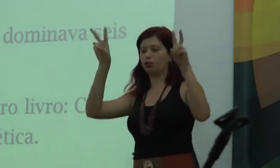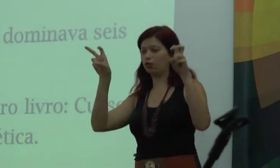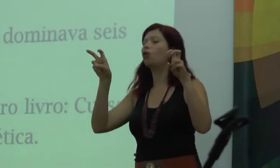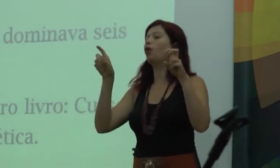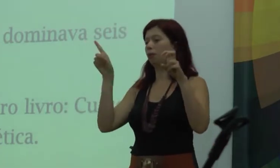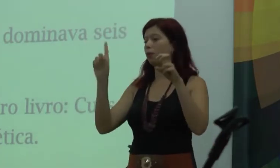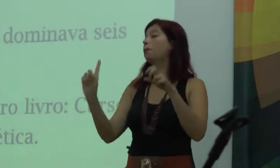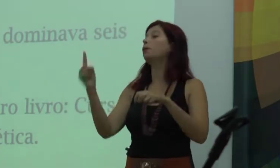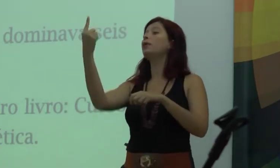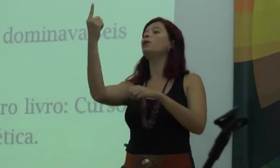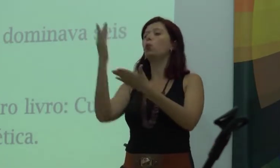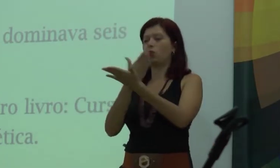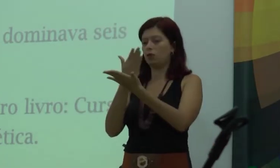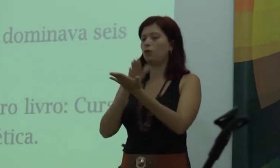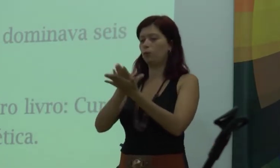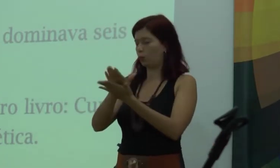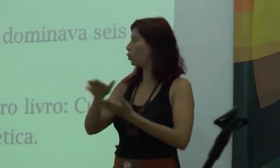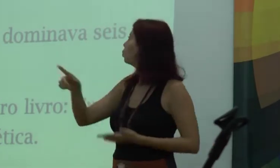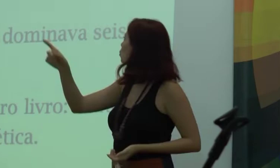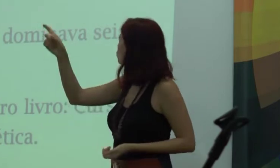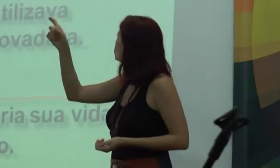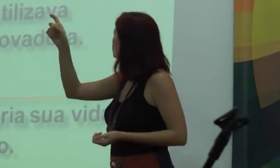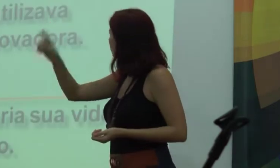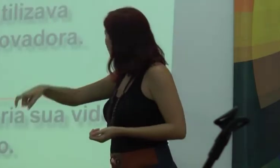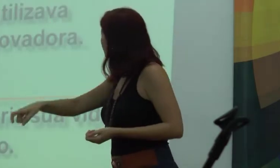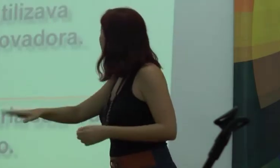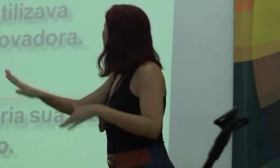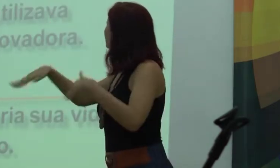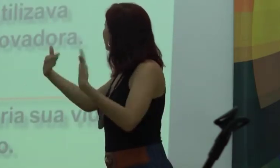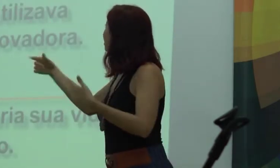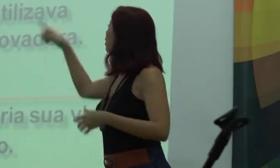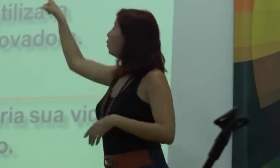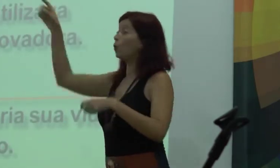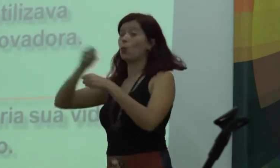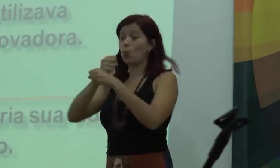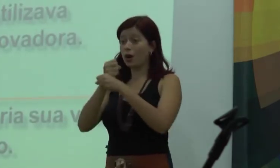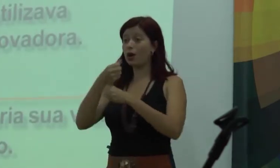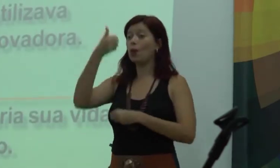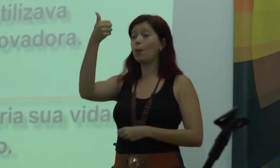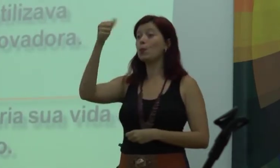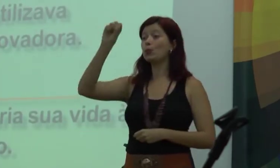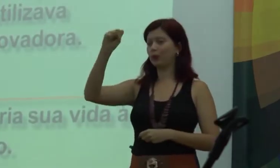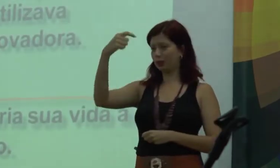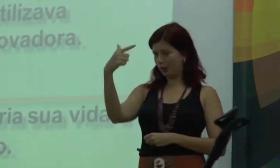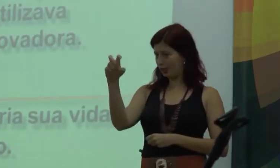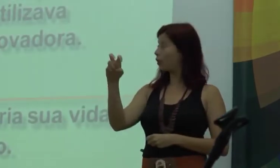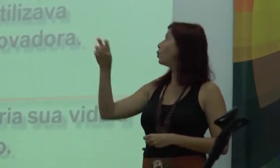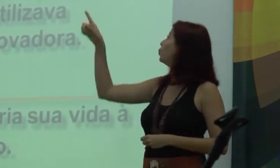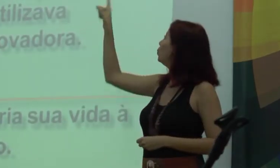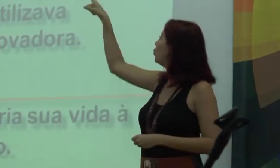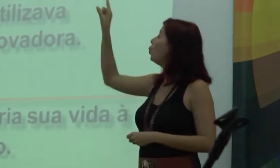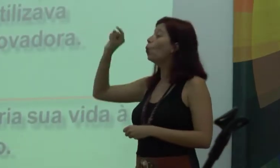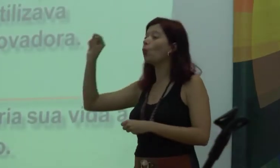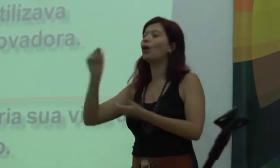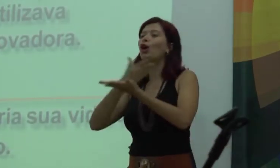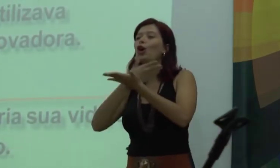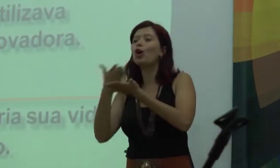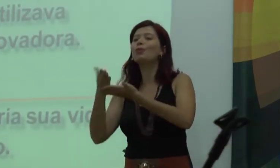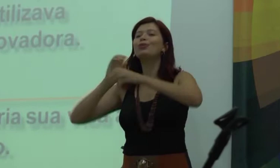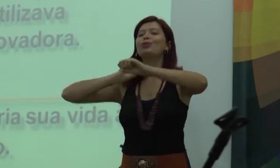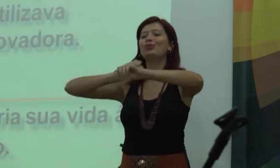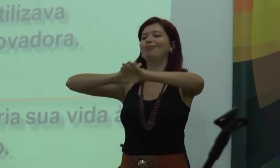Certo? Um livro de matemática, foi o primeiro publicado. Então, em